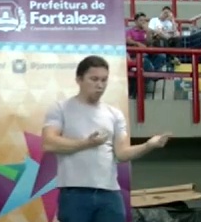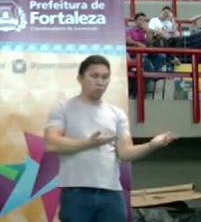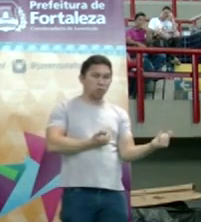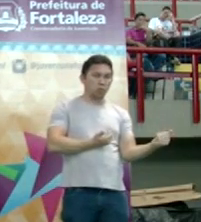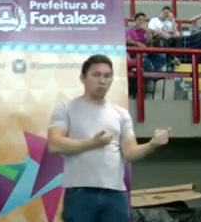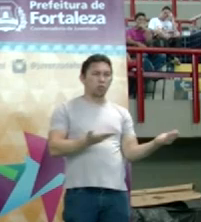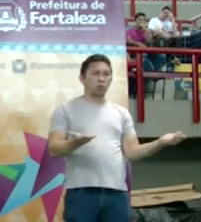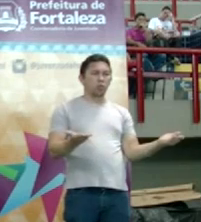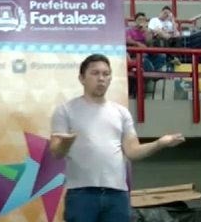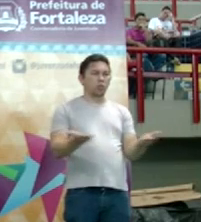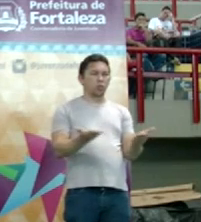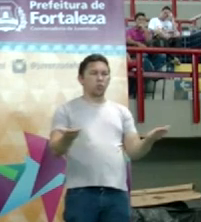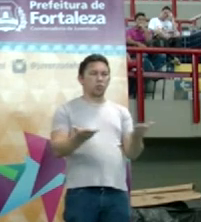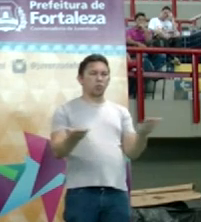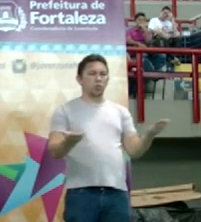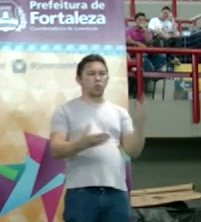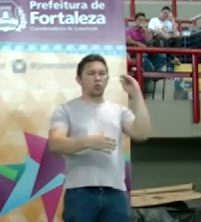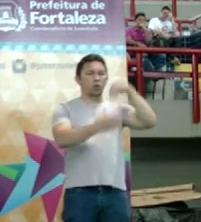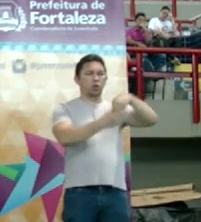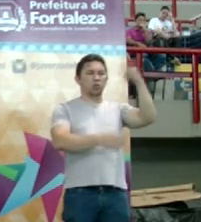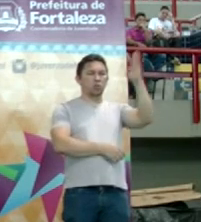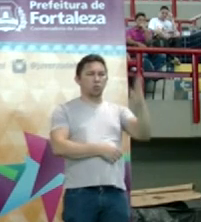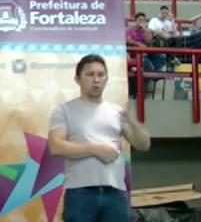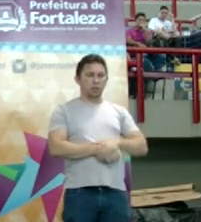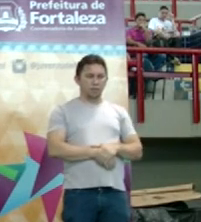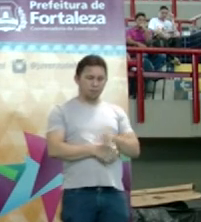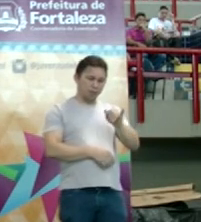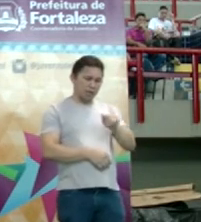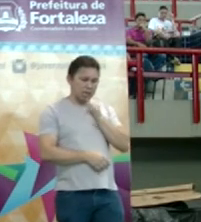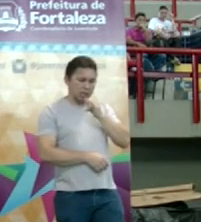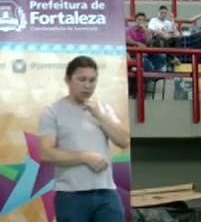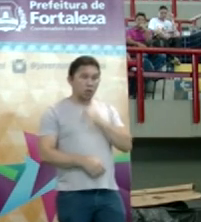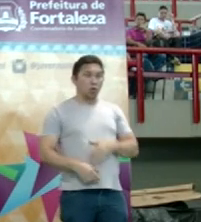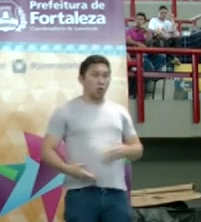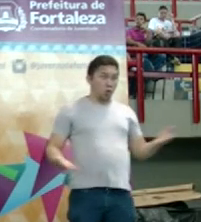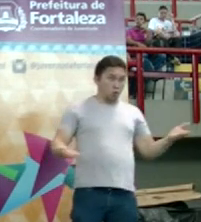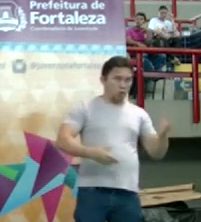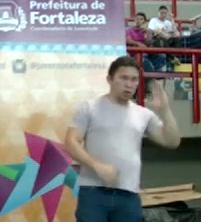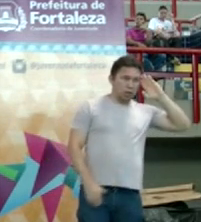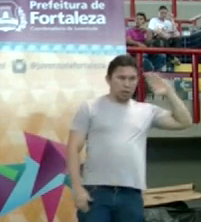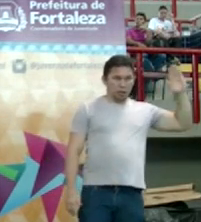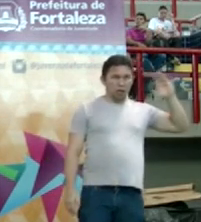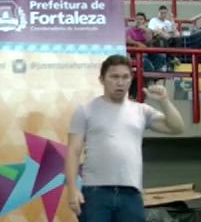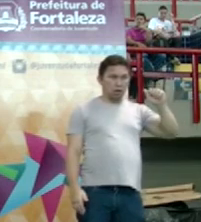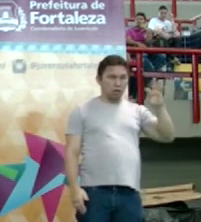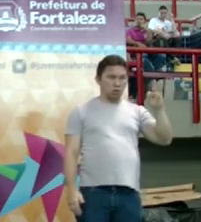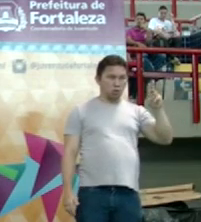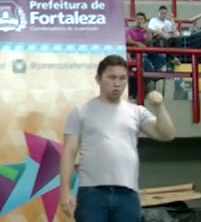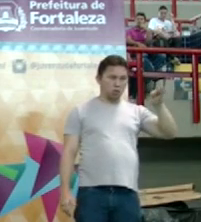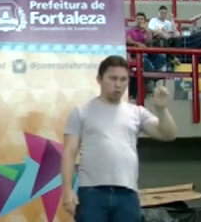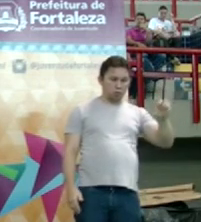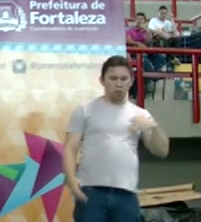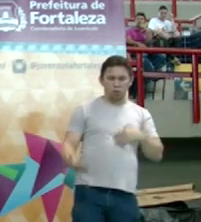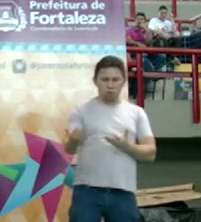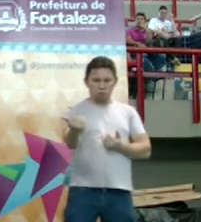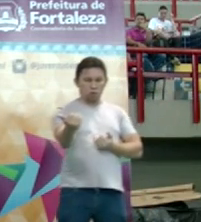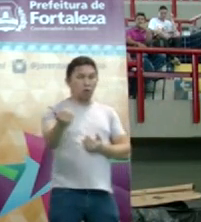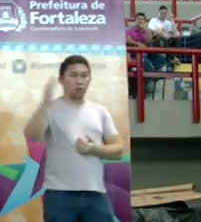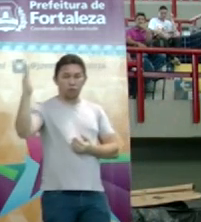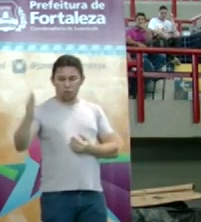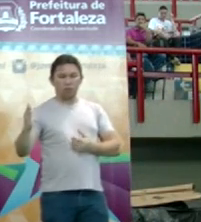juventude da atualidade no Brasil. Se eu digo assim, atualmente a juventude